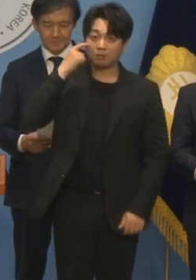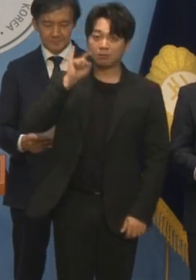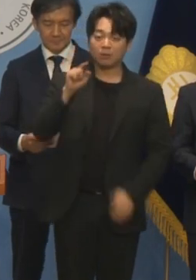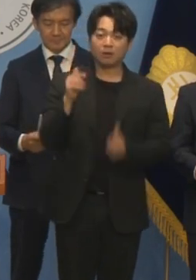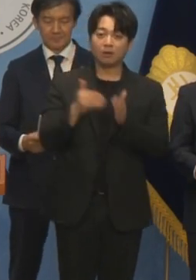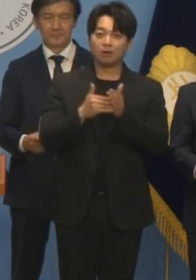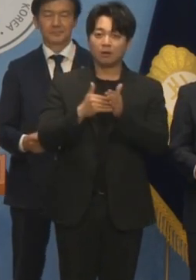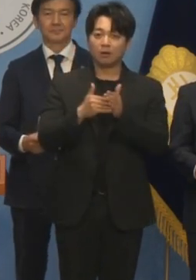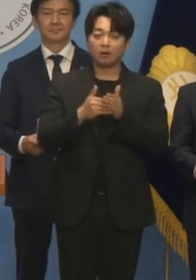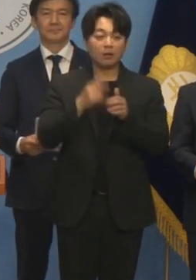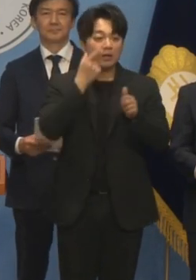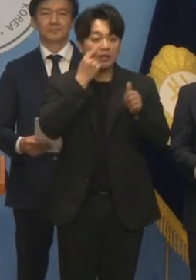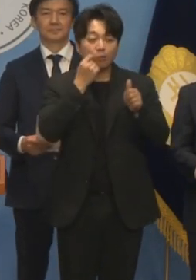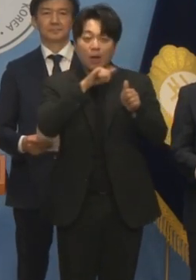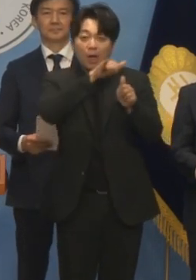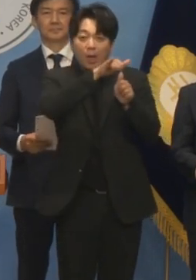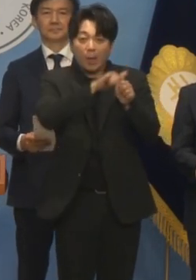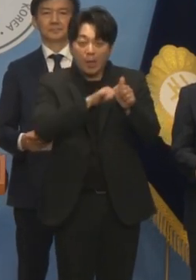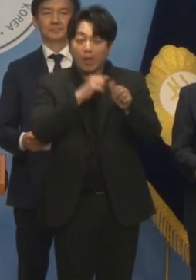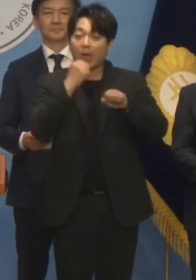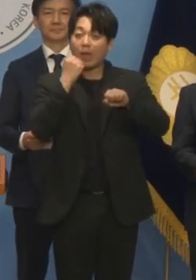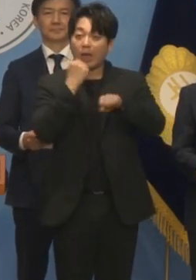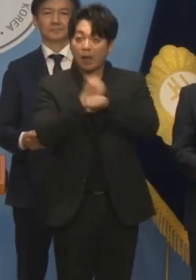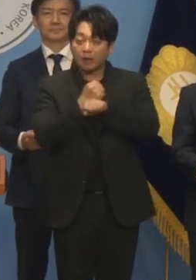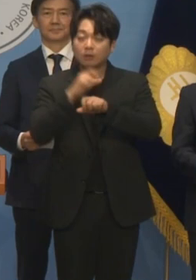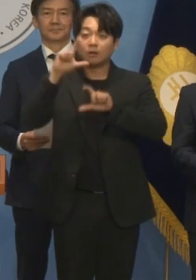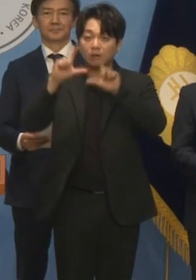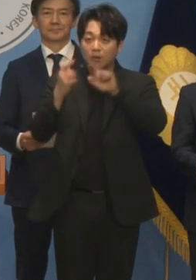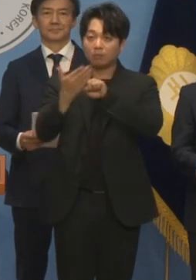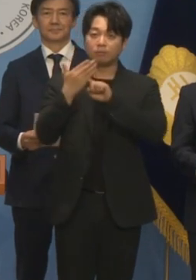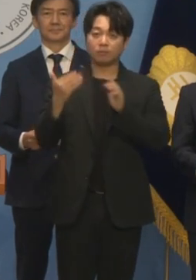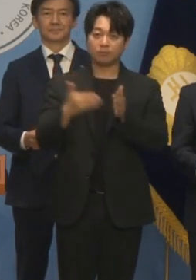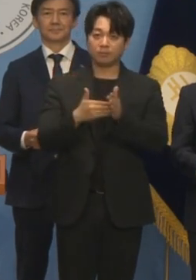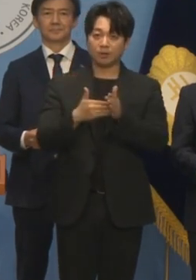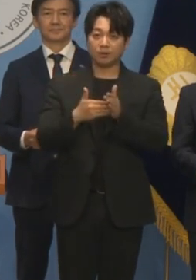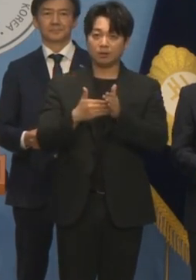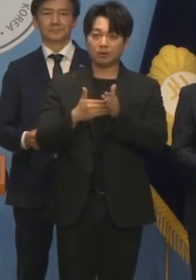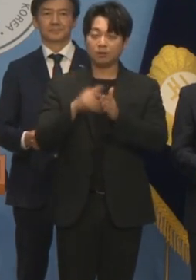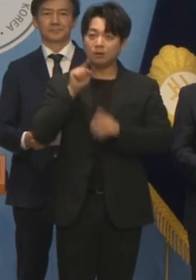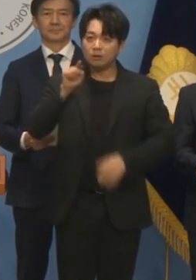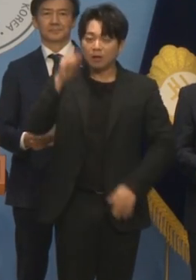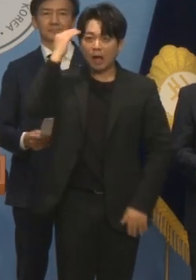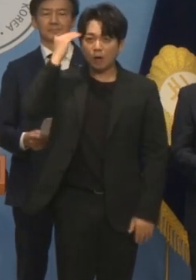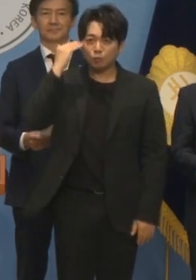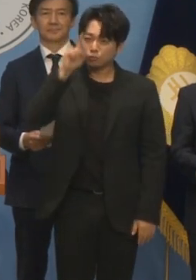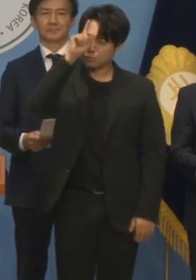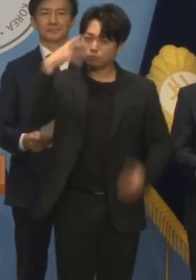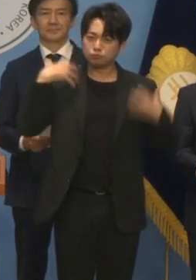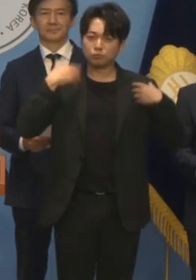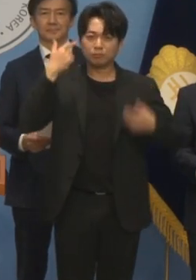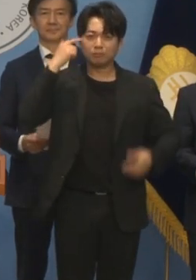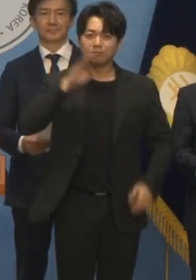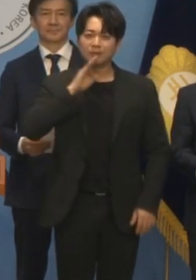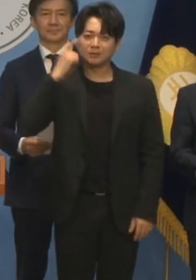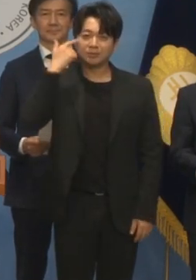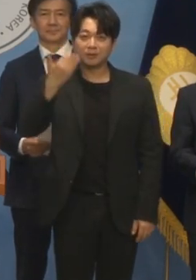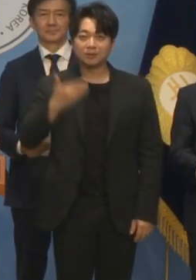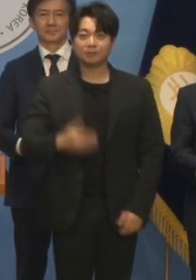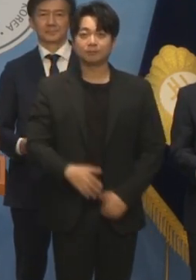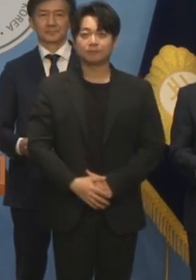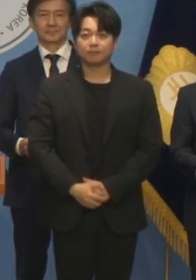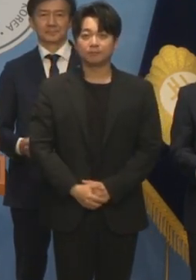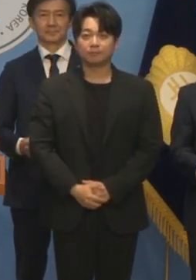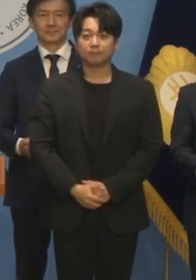대표적인 친윤 언론 조선일보의 보도 내용입니다. 도대체 어느 나라 정부입니까? 윤석열 대통령과